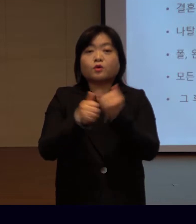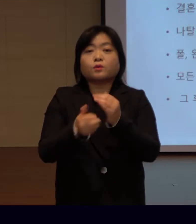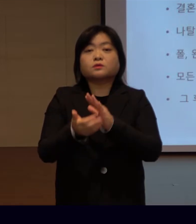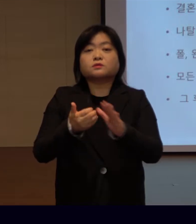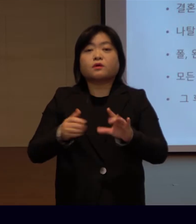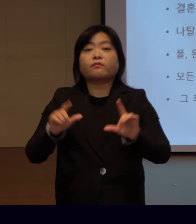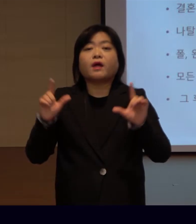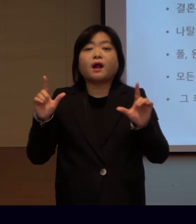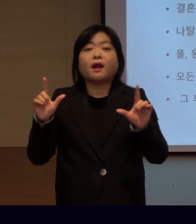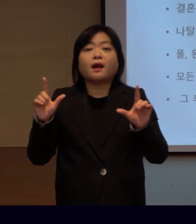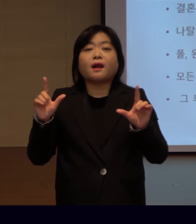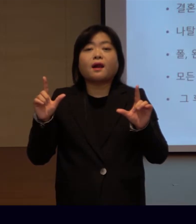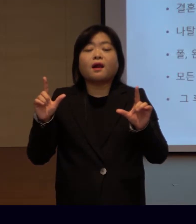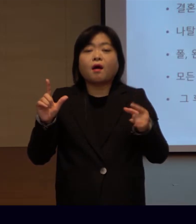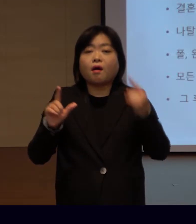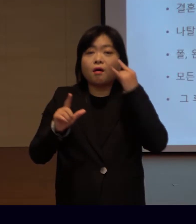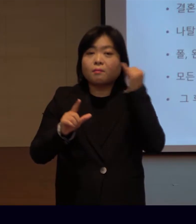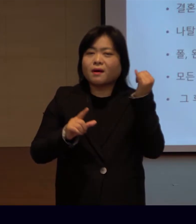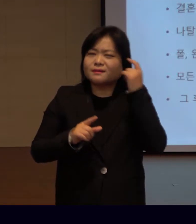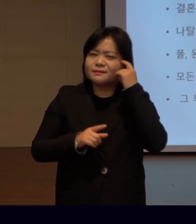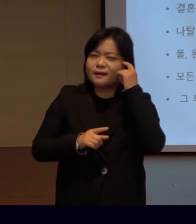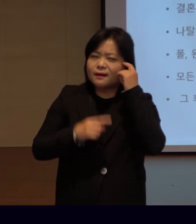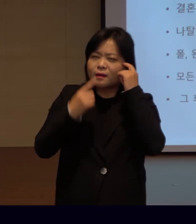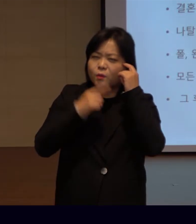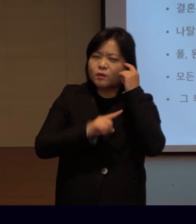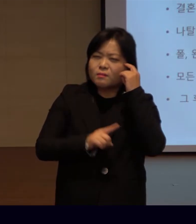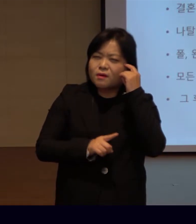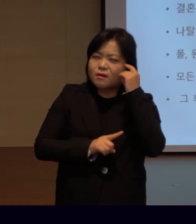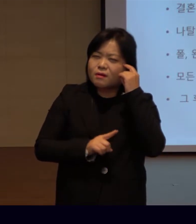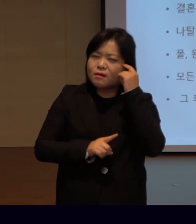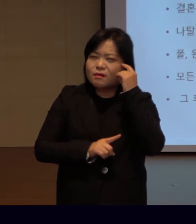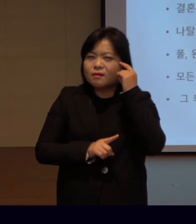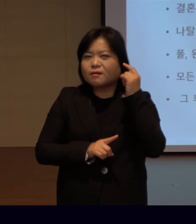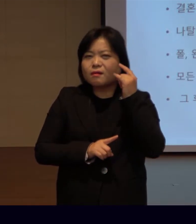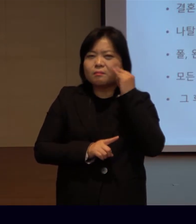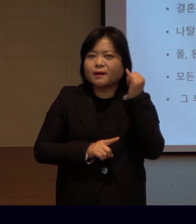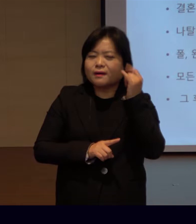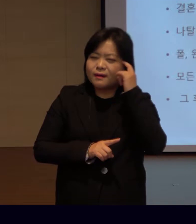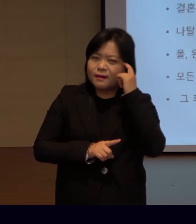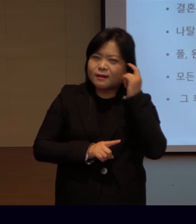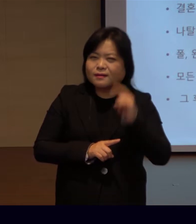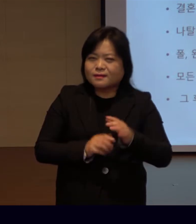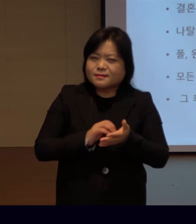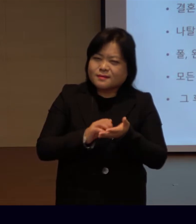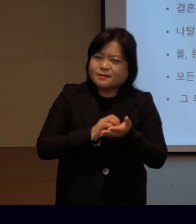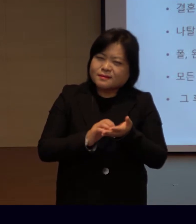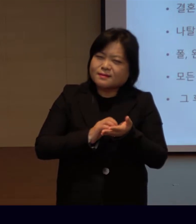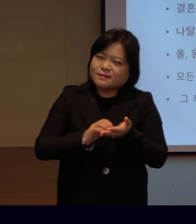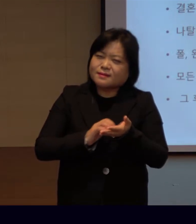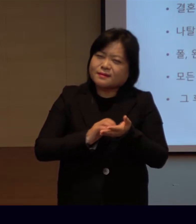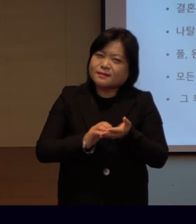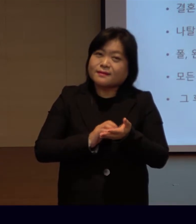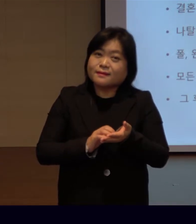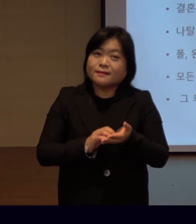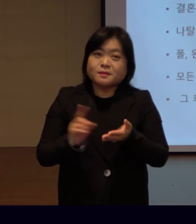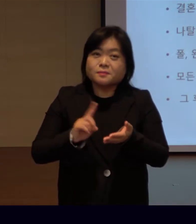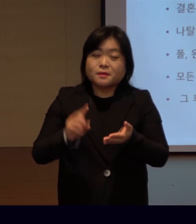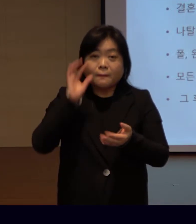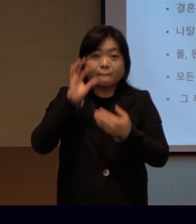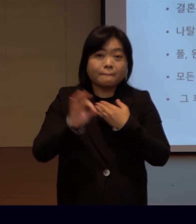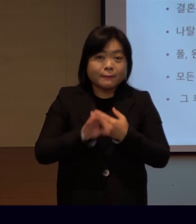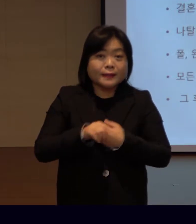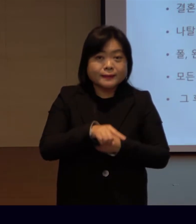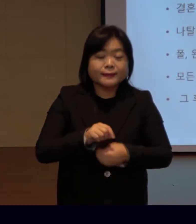전날 이 엄마가 생각을 해보니까 이건 뭐야? 가만히 있어봐. 이제 계산을 막 해본 거예요. 그러면